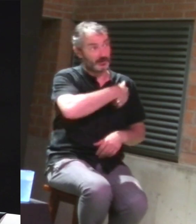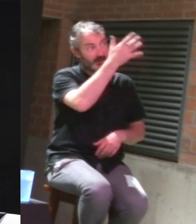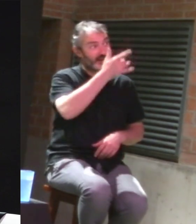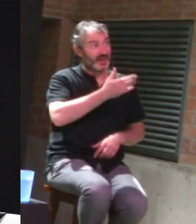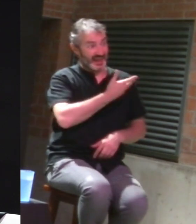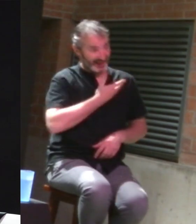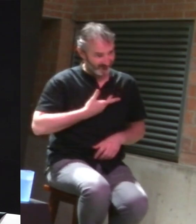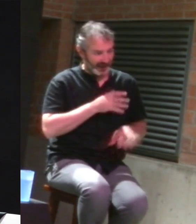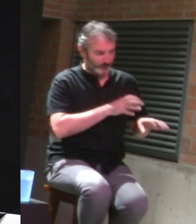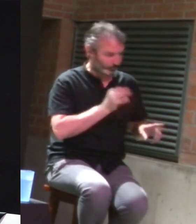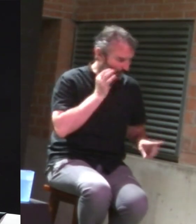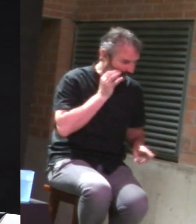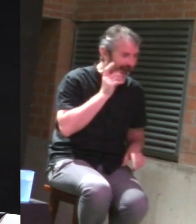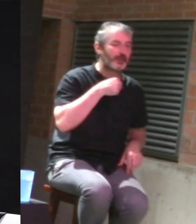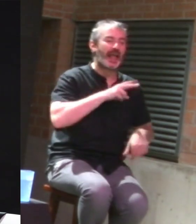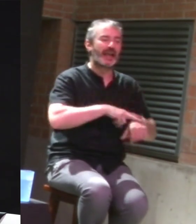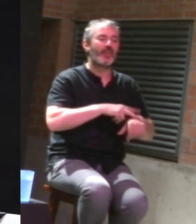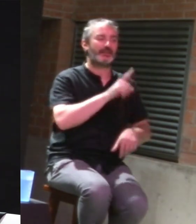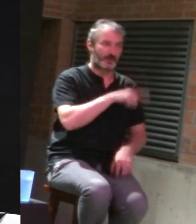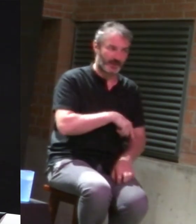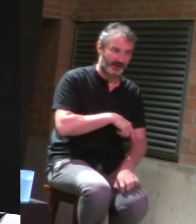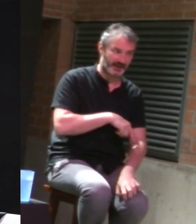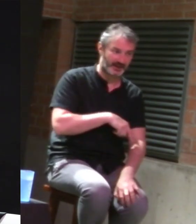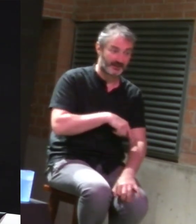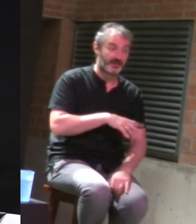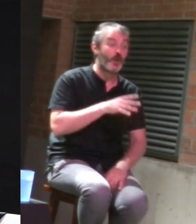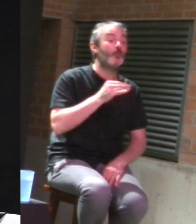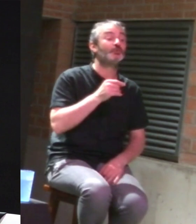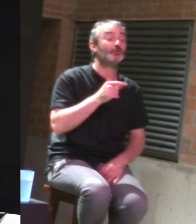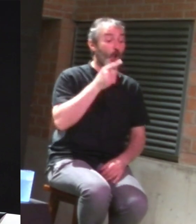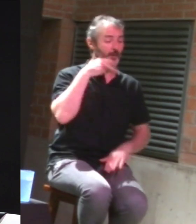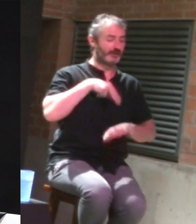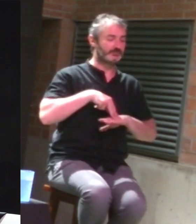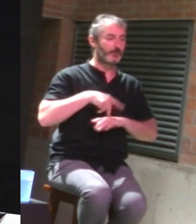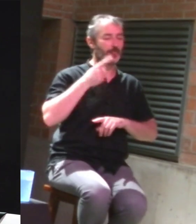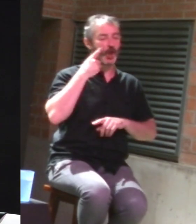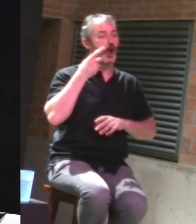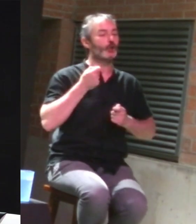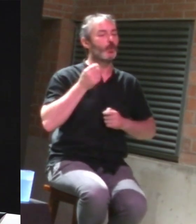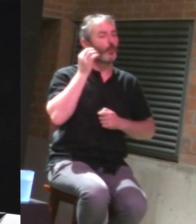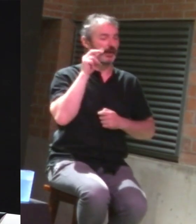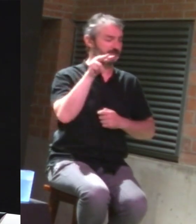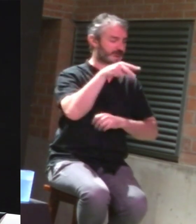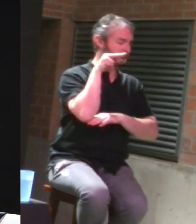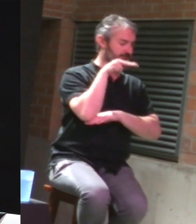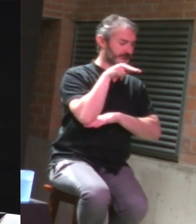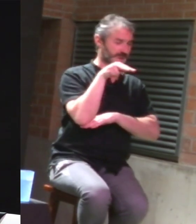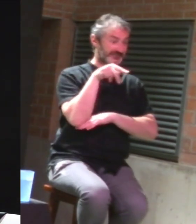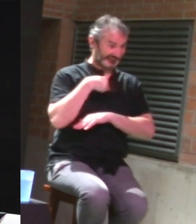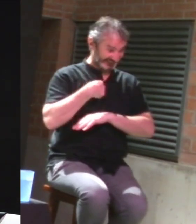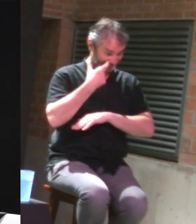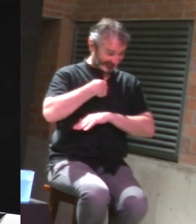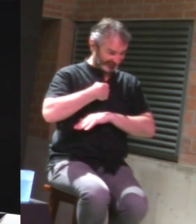encarregat de fàbrica, el que serien els contramestres, aquells que vigilaven a les dones. Llavors aquests eren els màxims